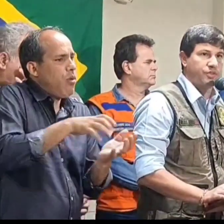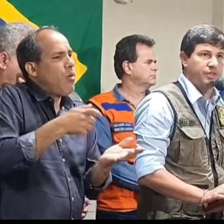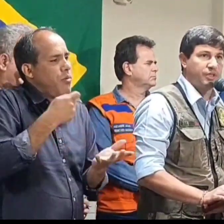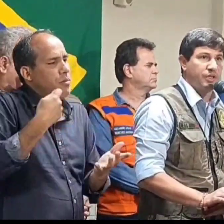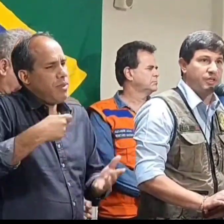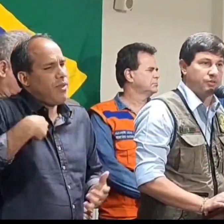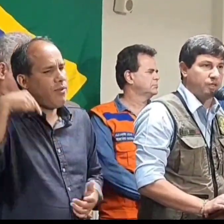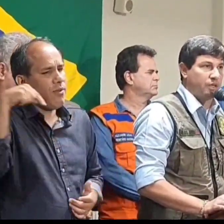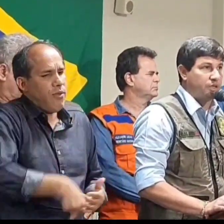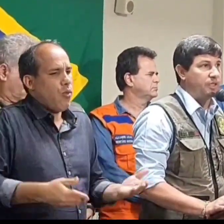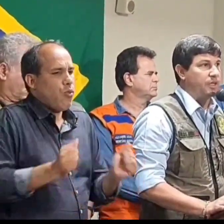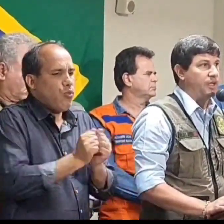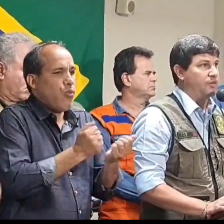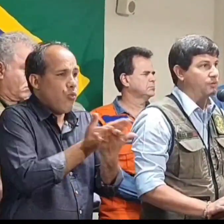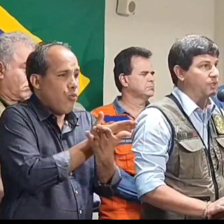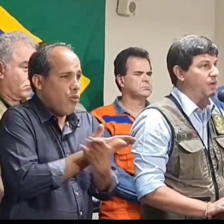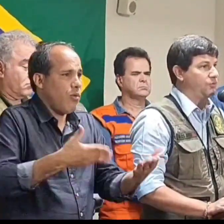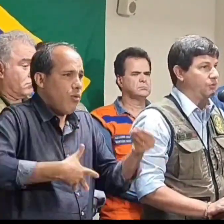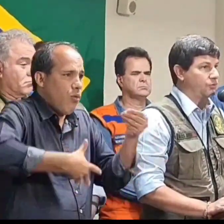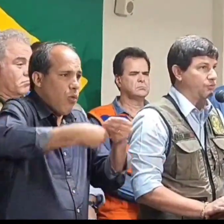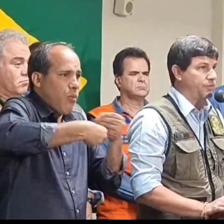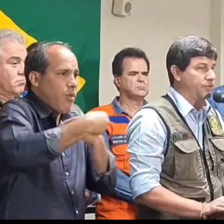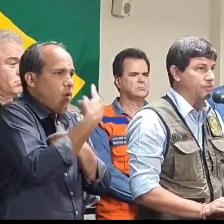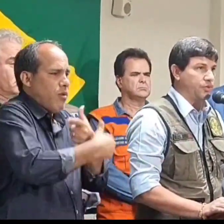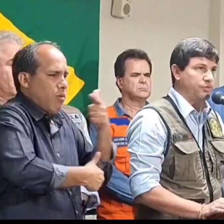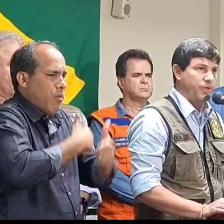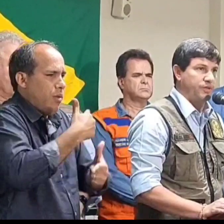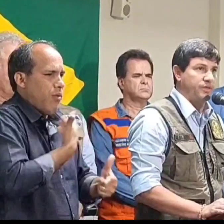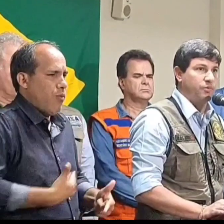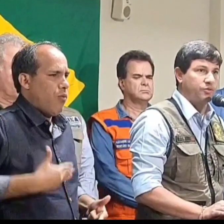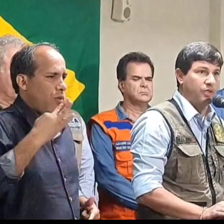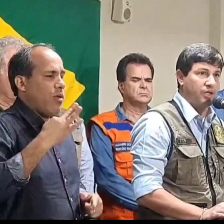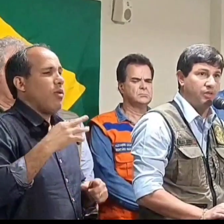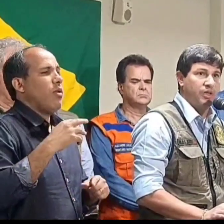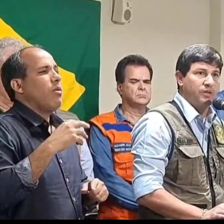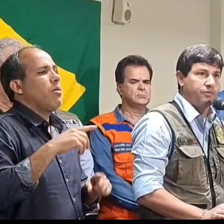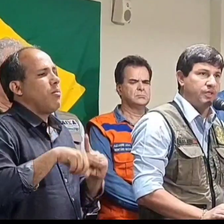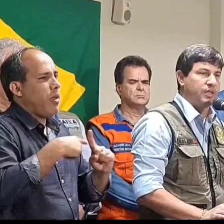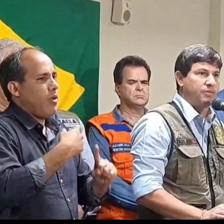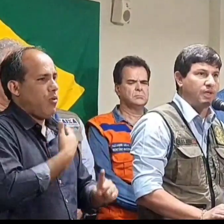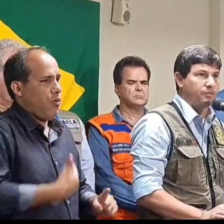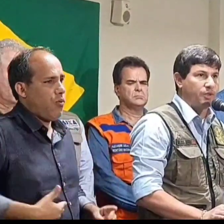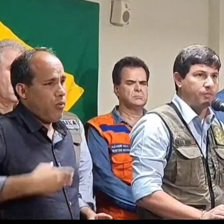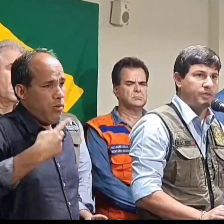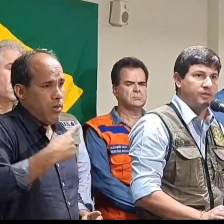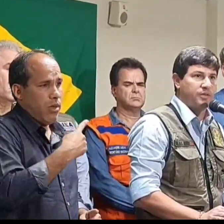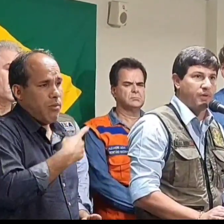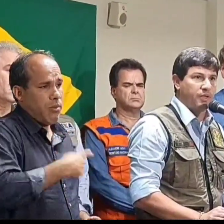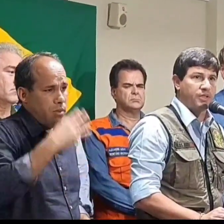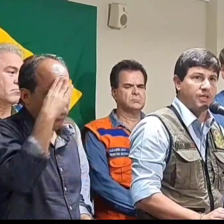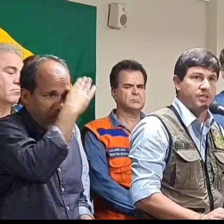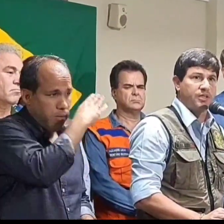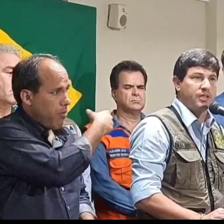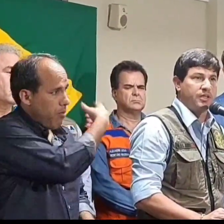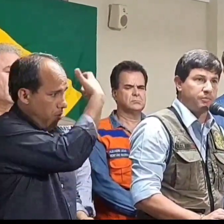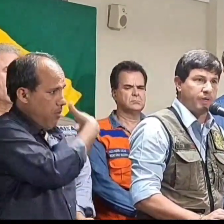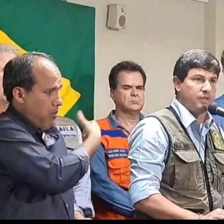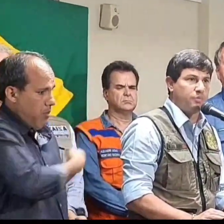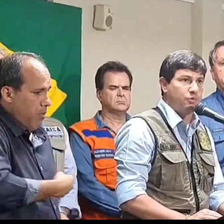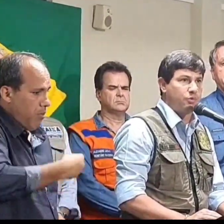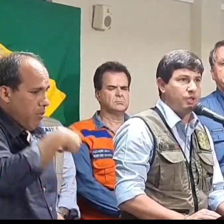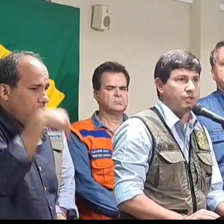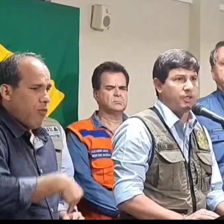junto com vocês. Só quero reiterar o trabalho do nosso governo, o governo do presidente Bolsonaro. Fui determinado pelo presidente para estar aqui